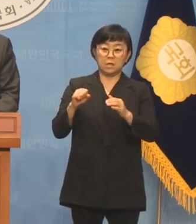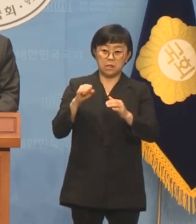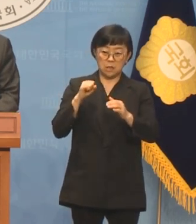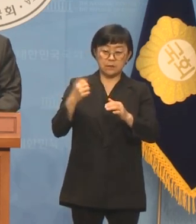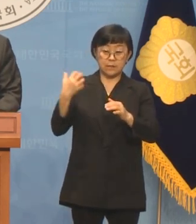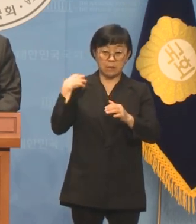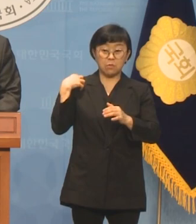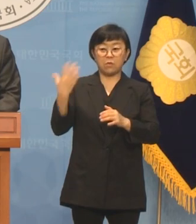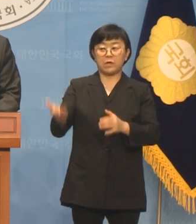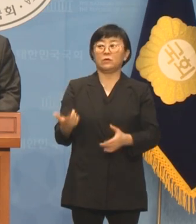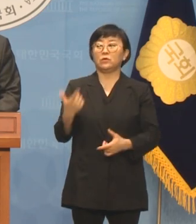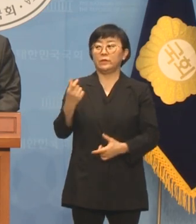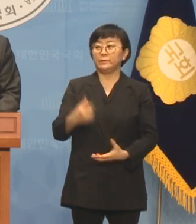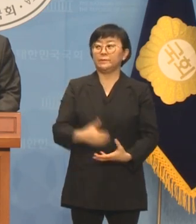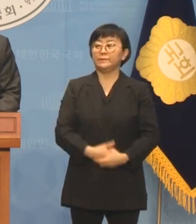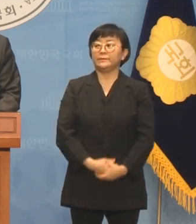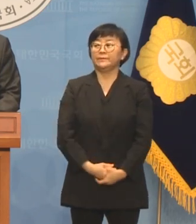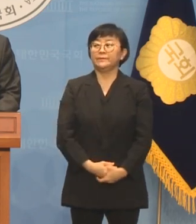행위입니다.